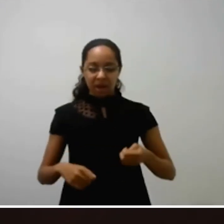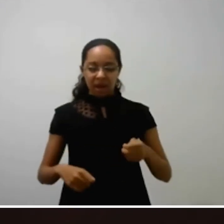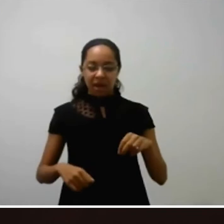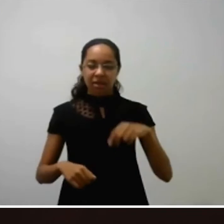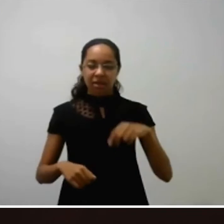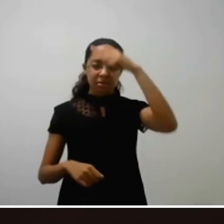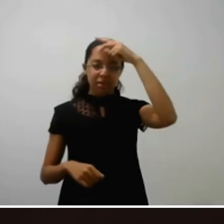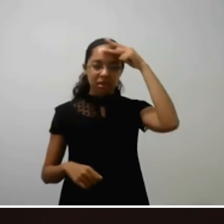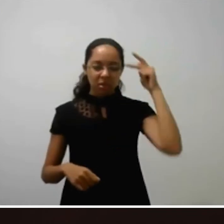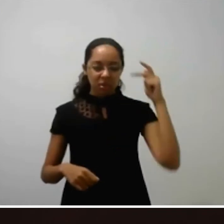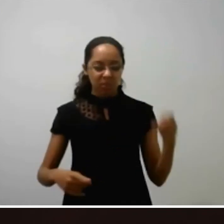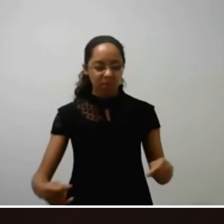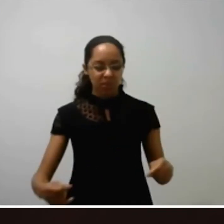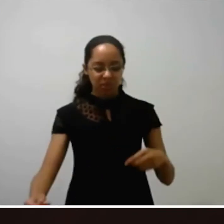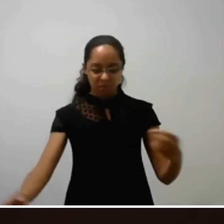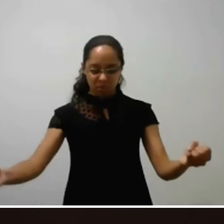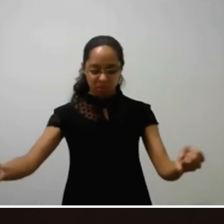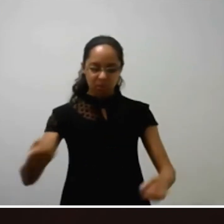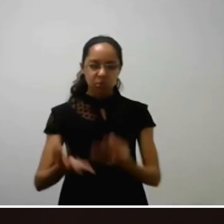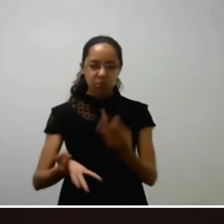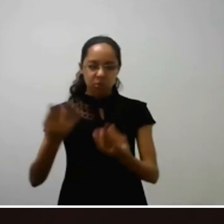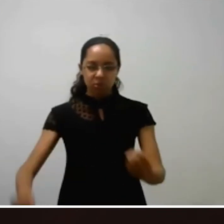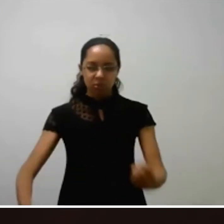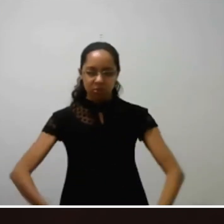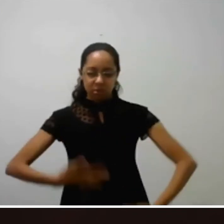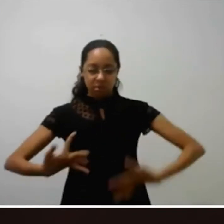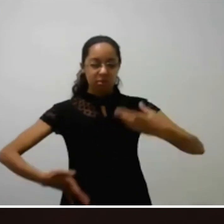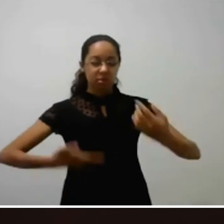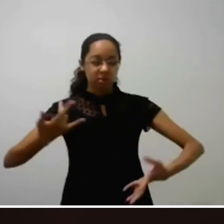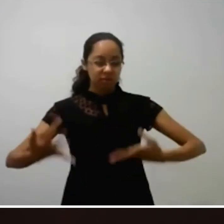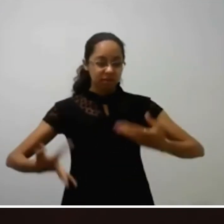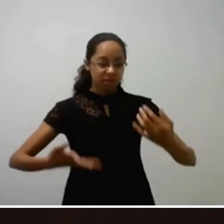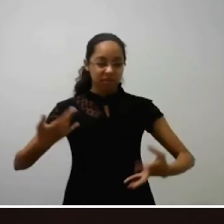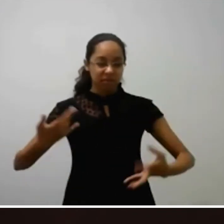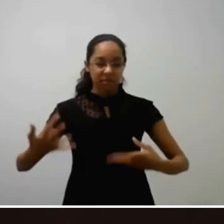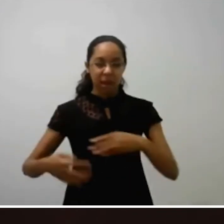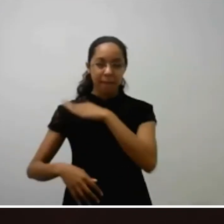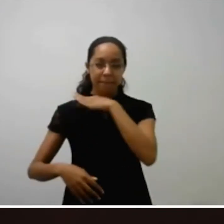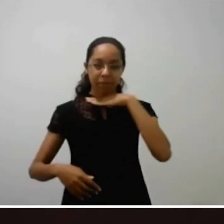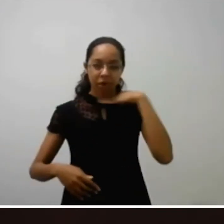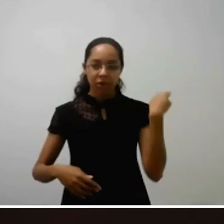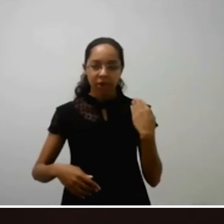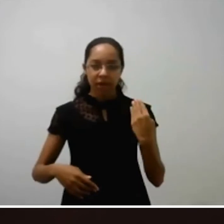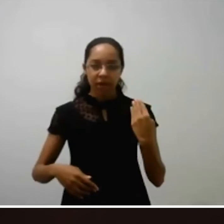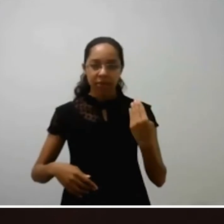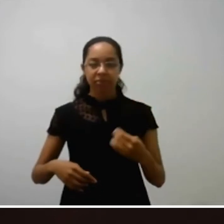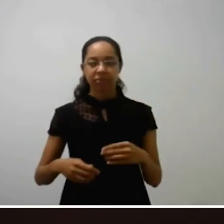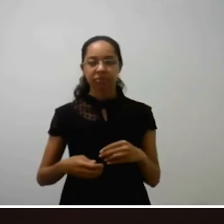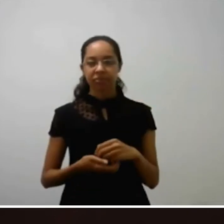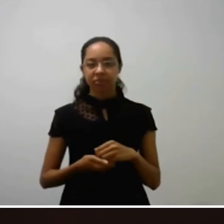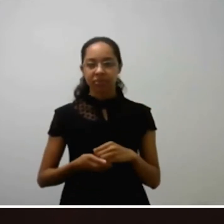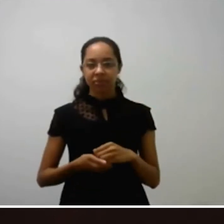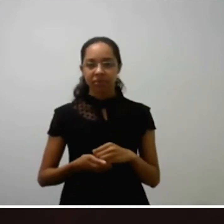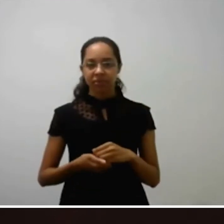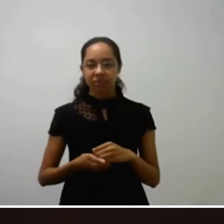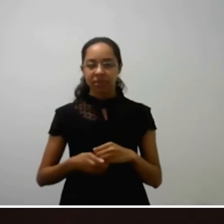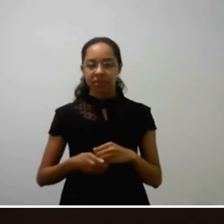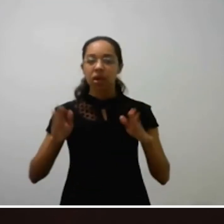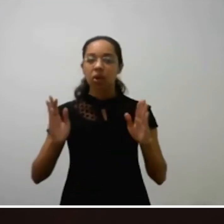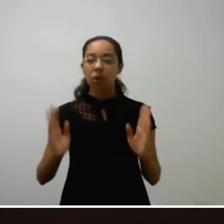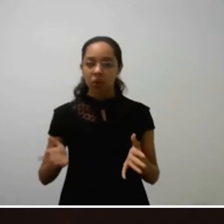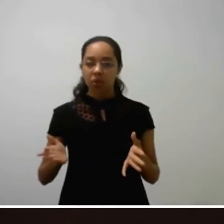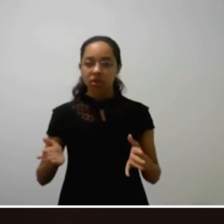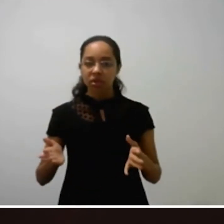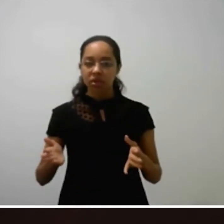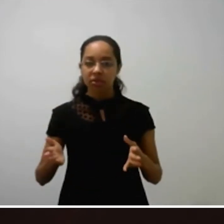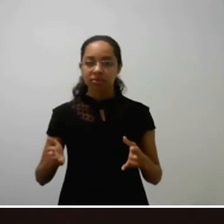Ele foi considerado um precursor da reforma protestante. A sua estátua está na Praça Central de